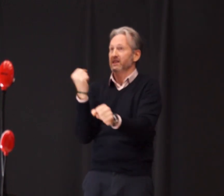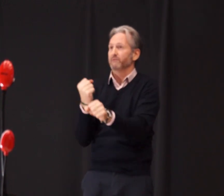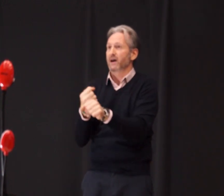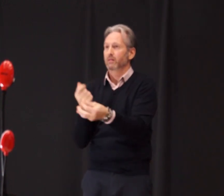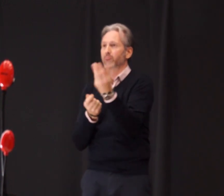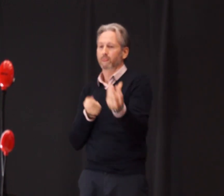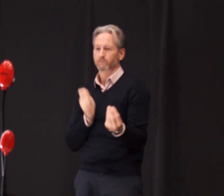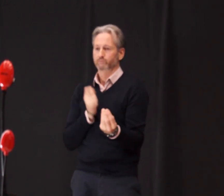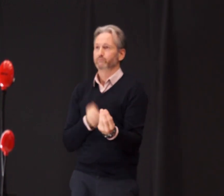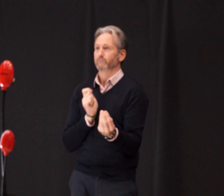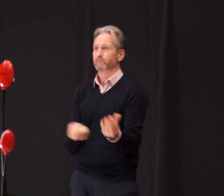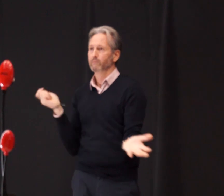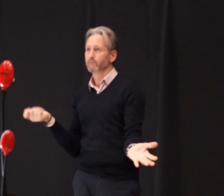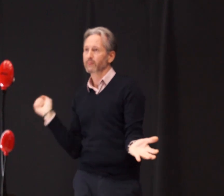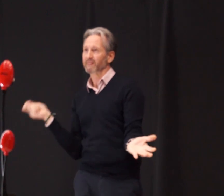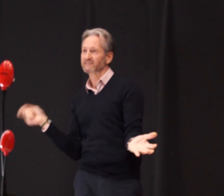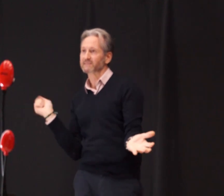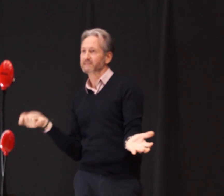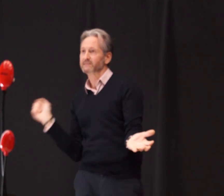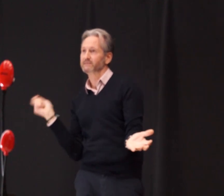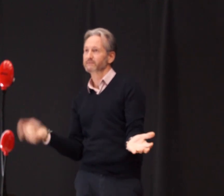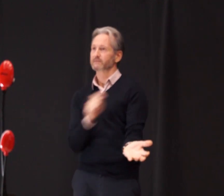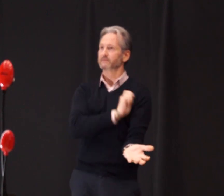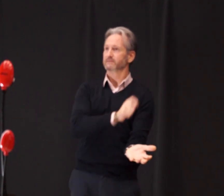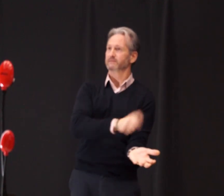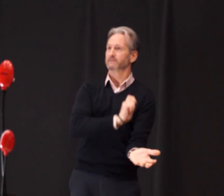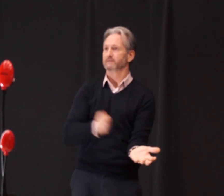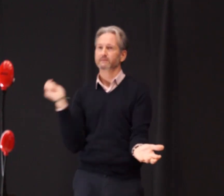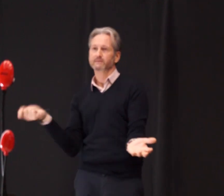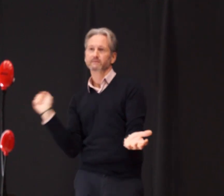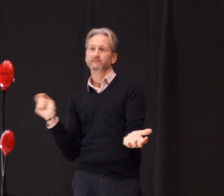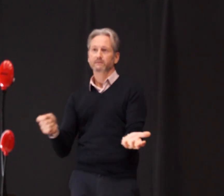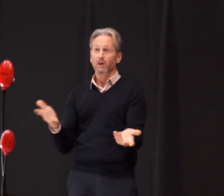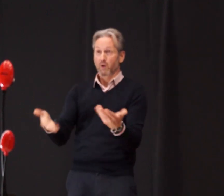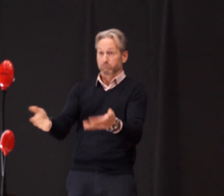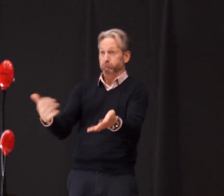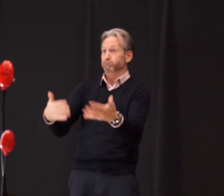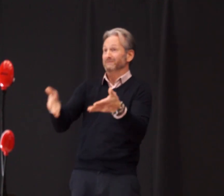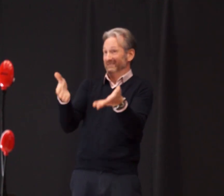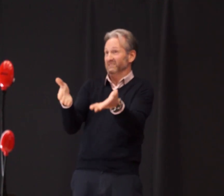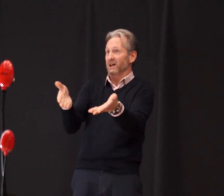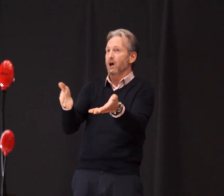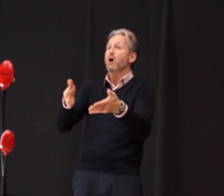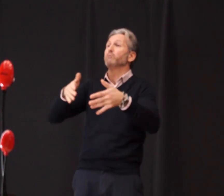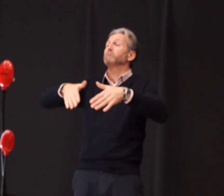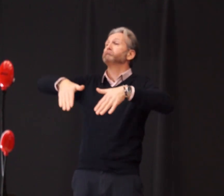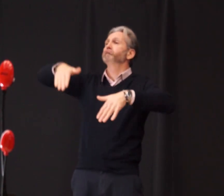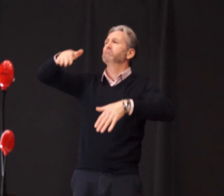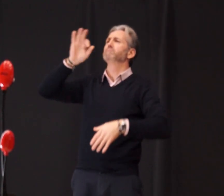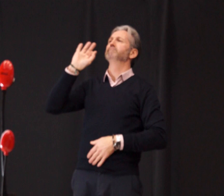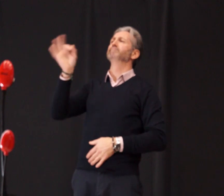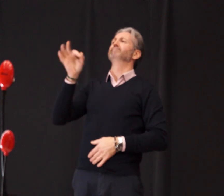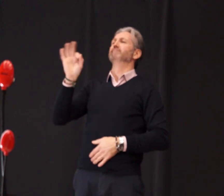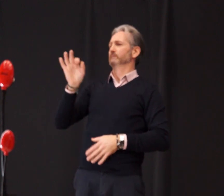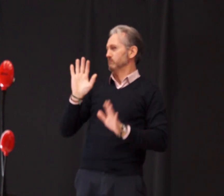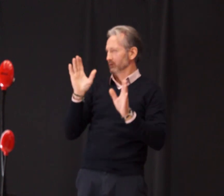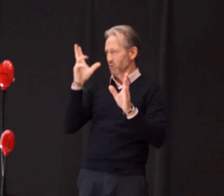vraiment de la terminologie dédiée à l'apprentissage. Et donc moi, je les stimule, je les encourage, je les